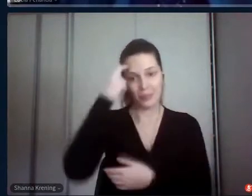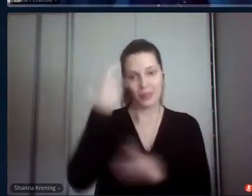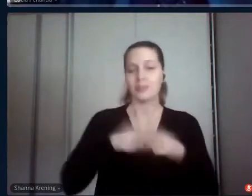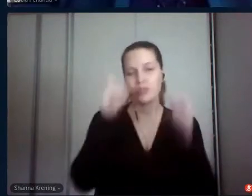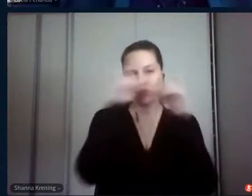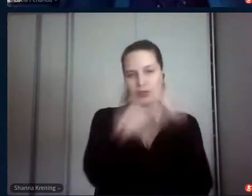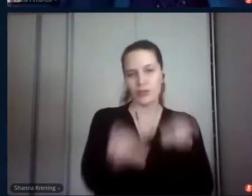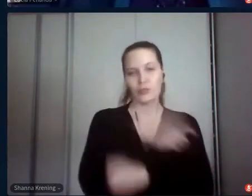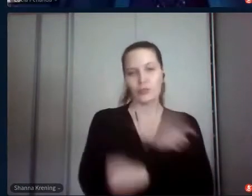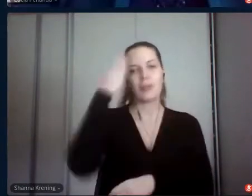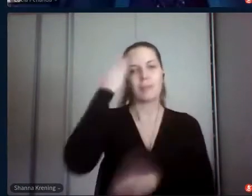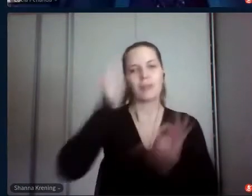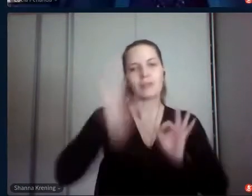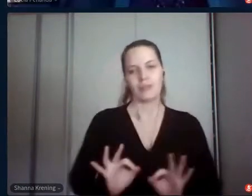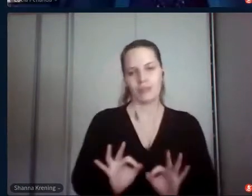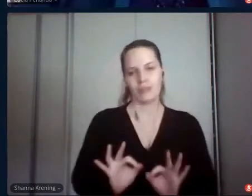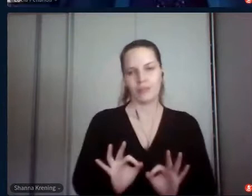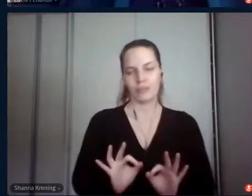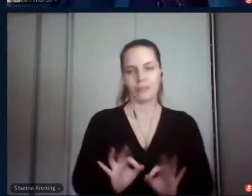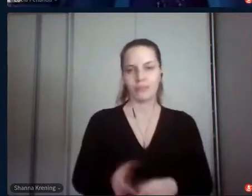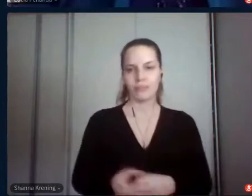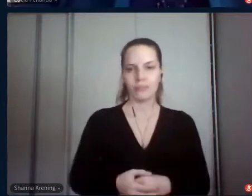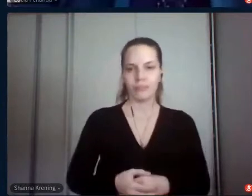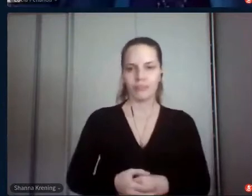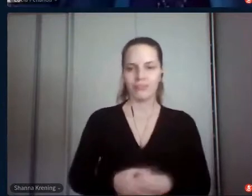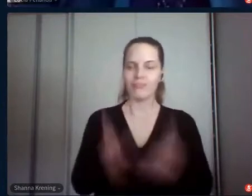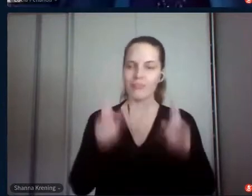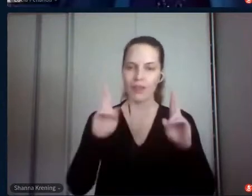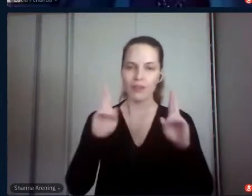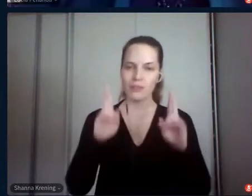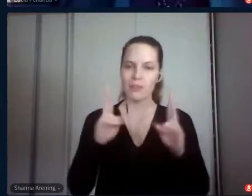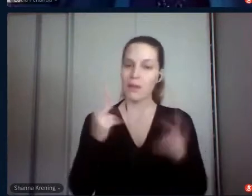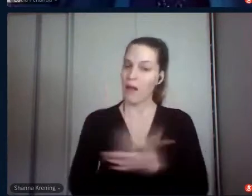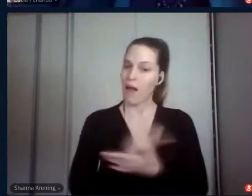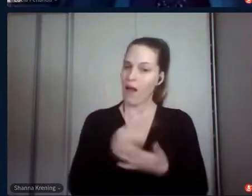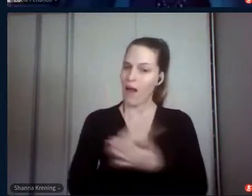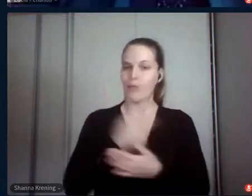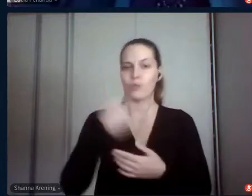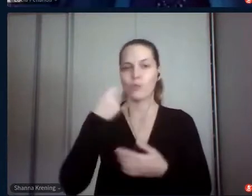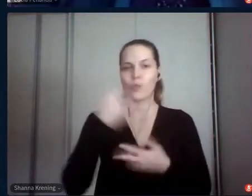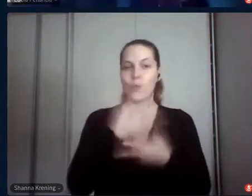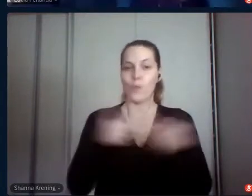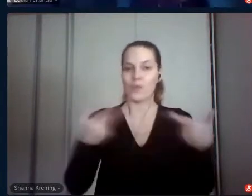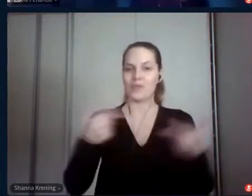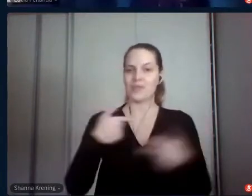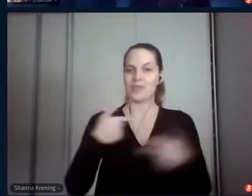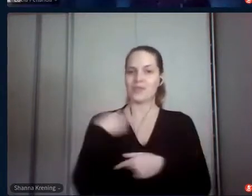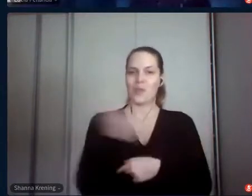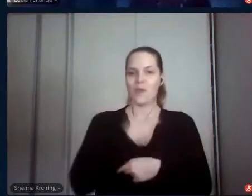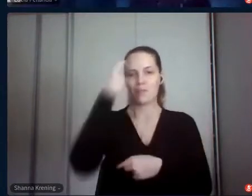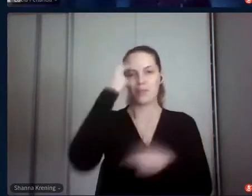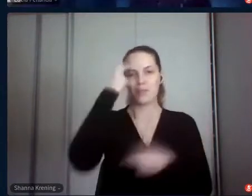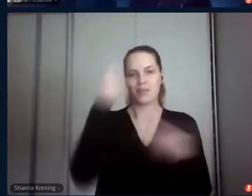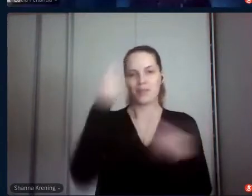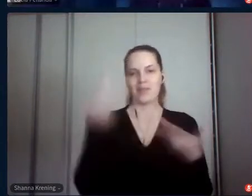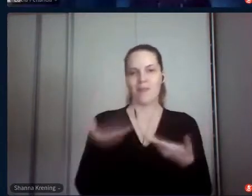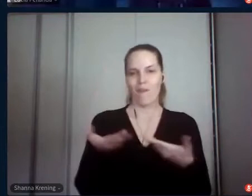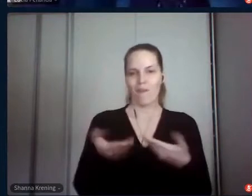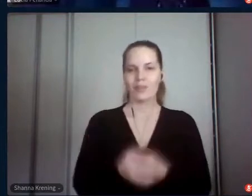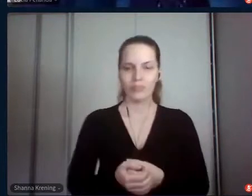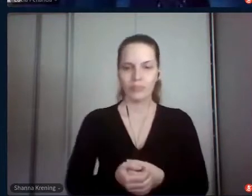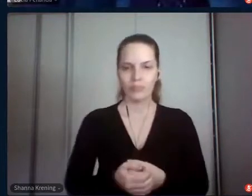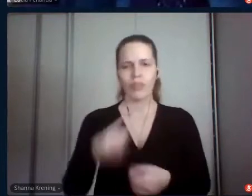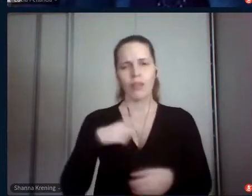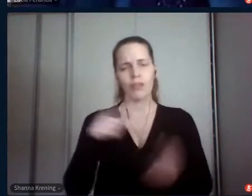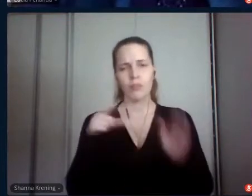isso. Tomara que a gente se engane com as projeções que a gente está fazendo, né? Tem uma pergunta relativa a essas questões da